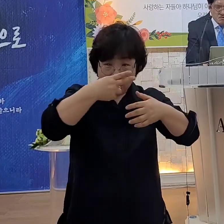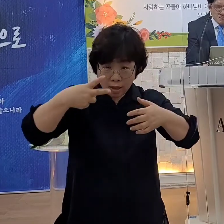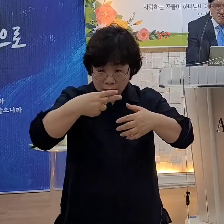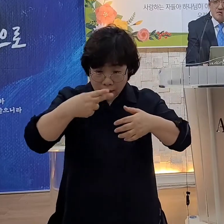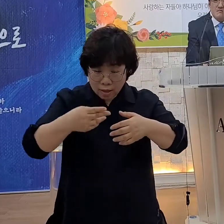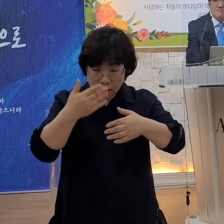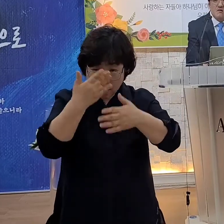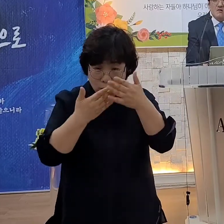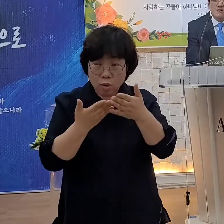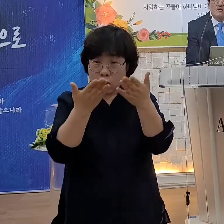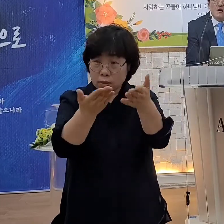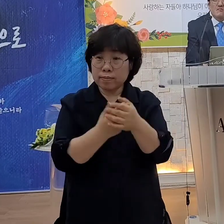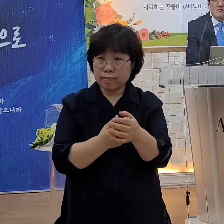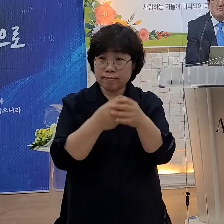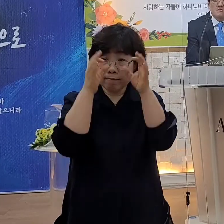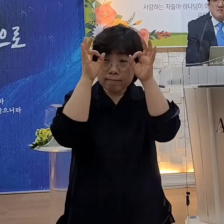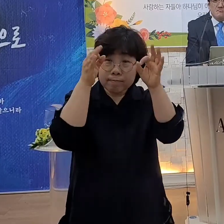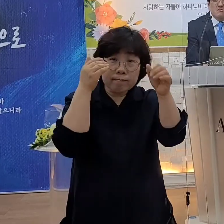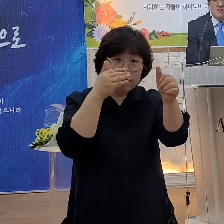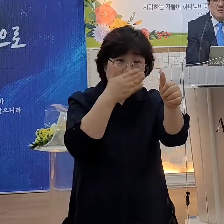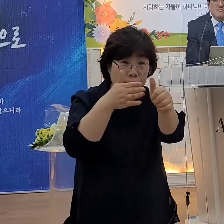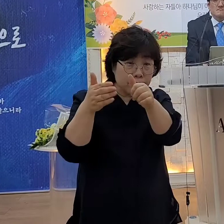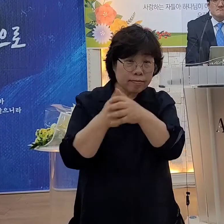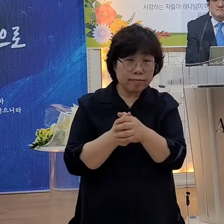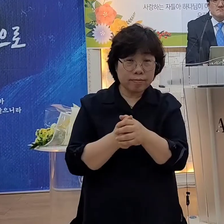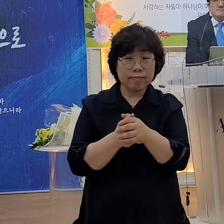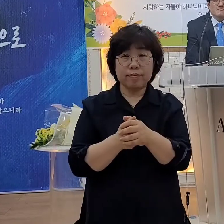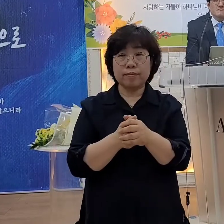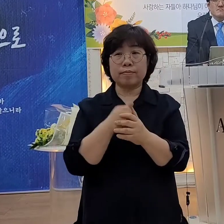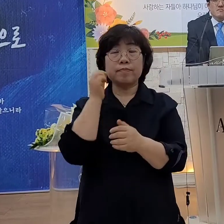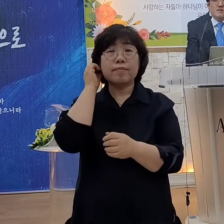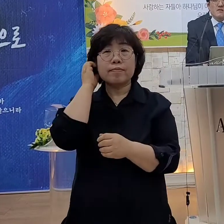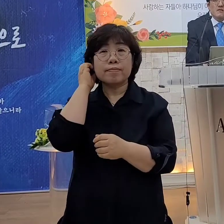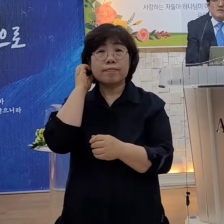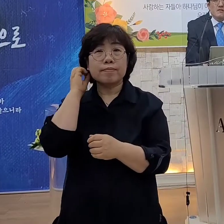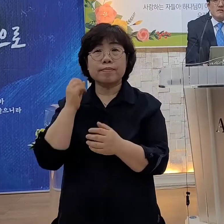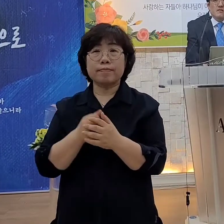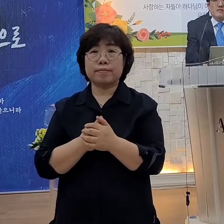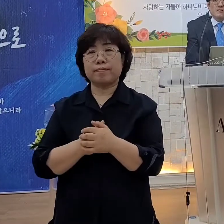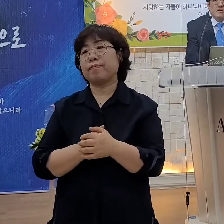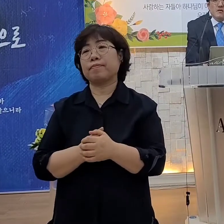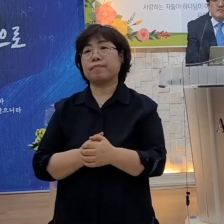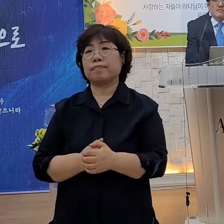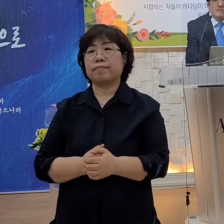잘 보셨으면 좋겠어요. 우리 한번 틀어주시고요. 불을